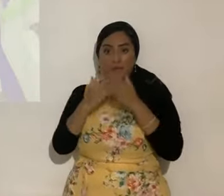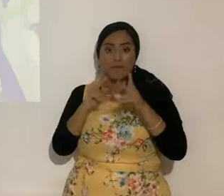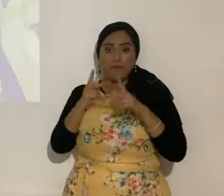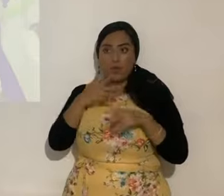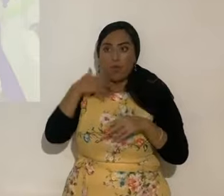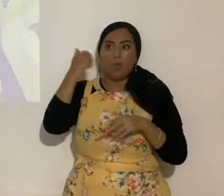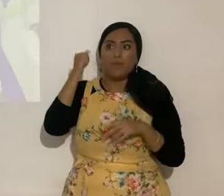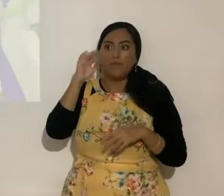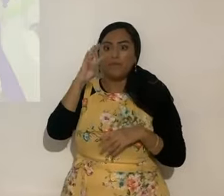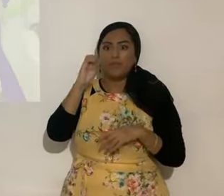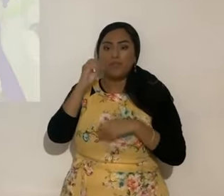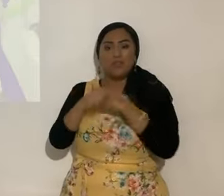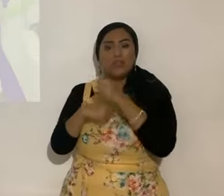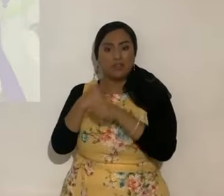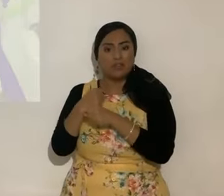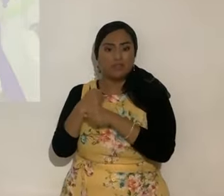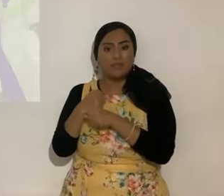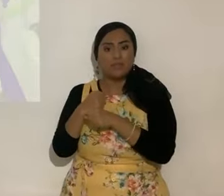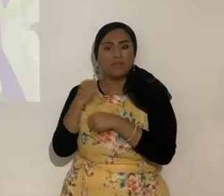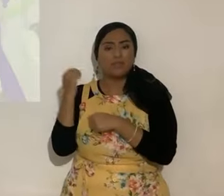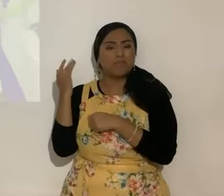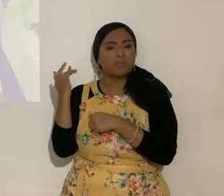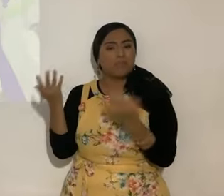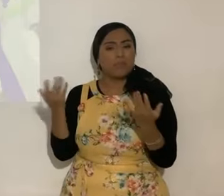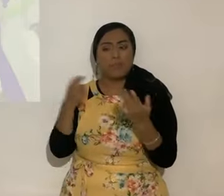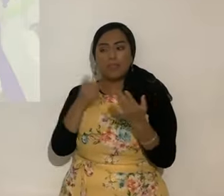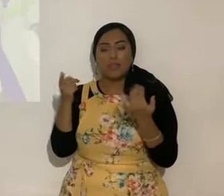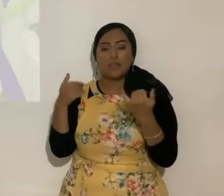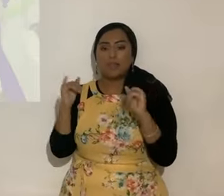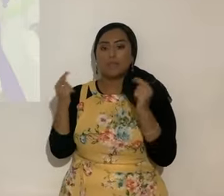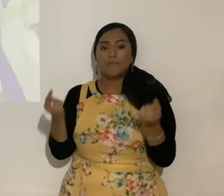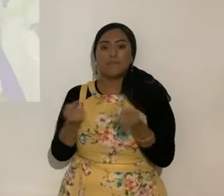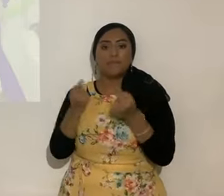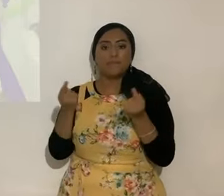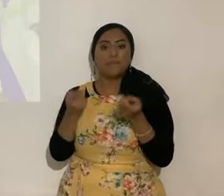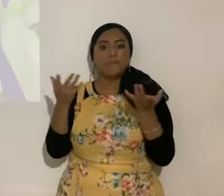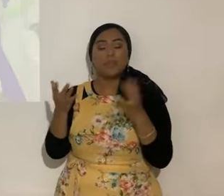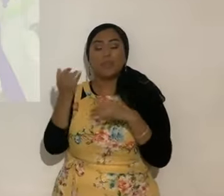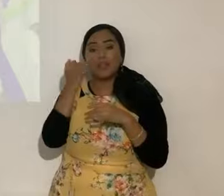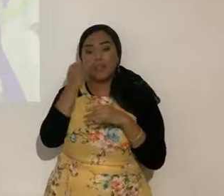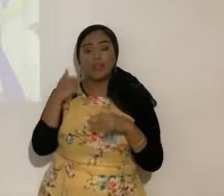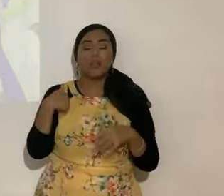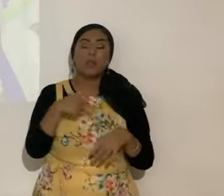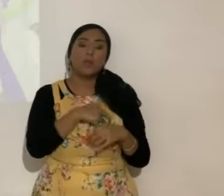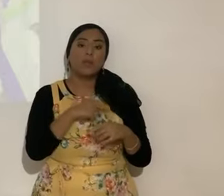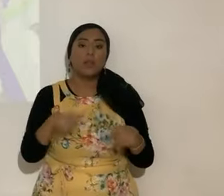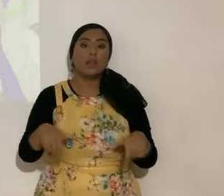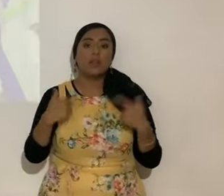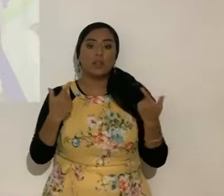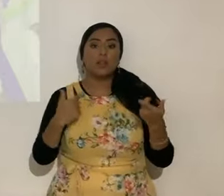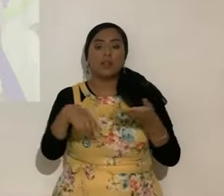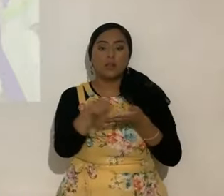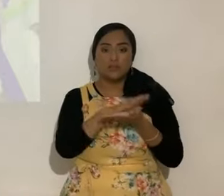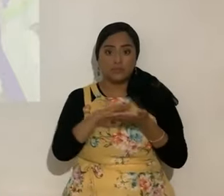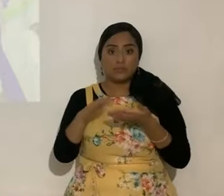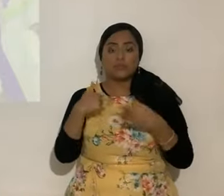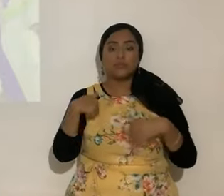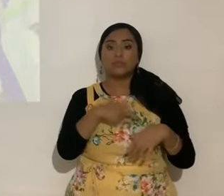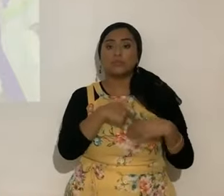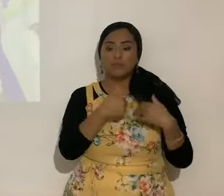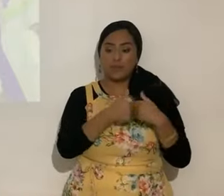mayores, de 40 años. ¿Por qué? Porque siguen pecando. Entonces, si se es santo, caduz, si se está